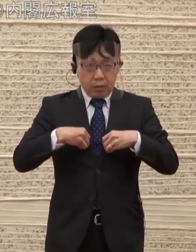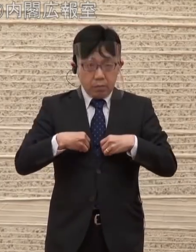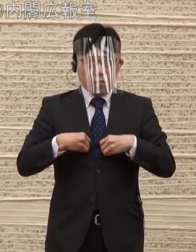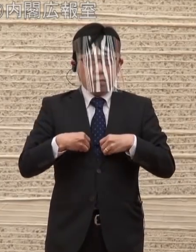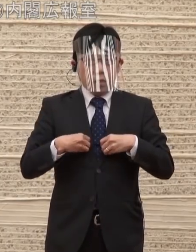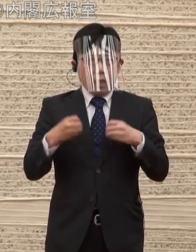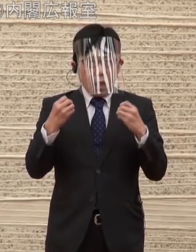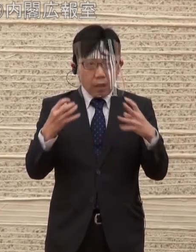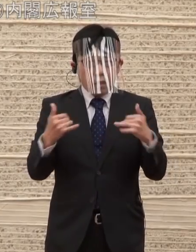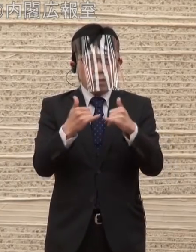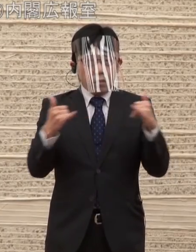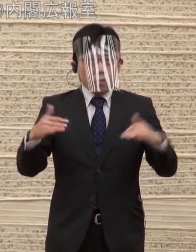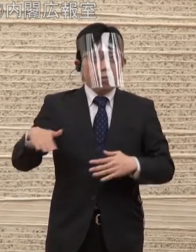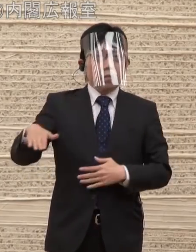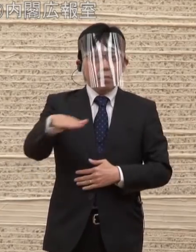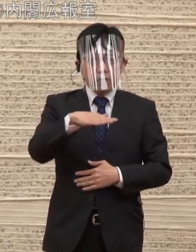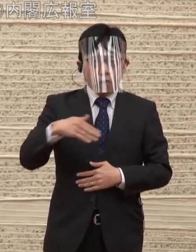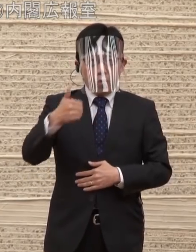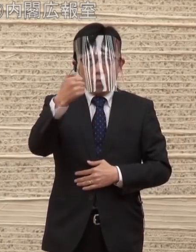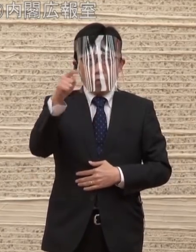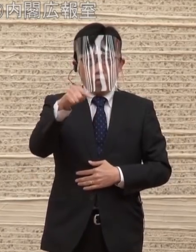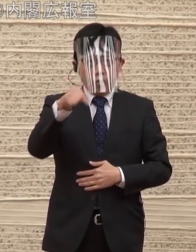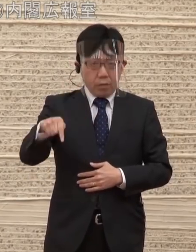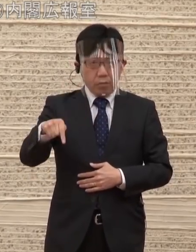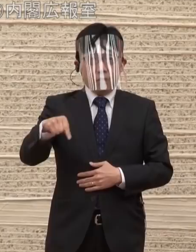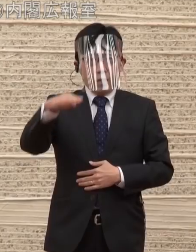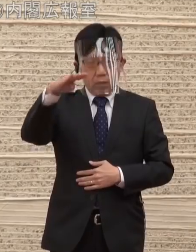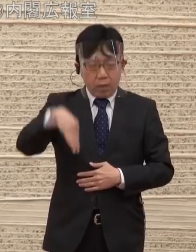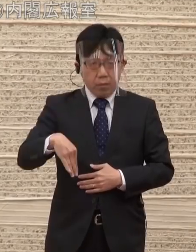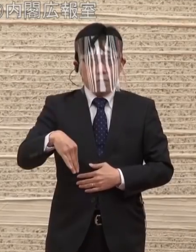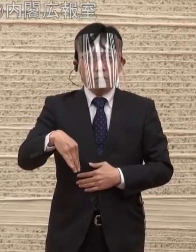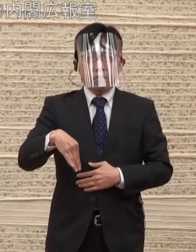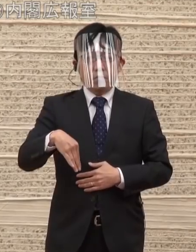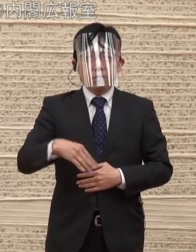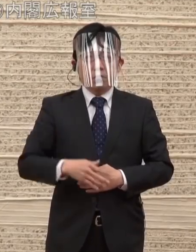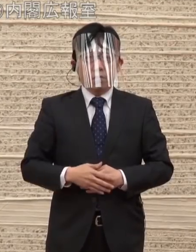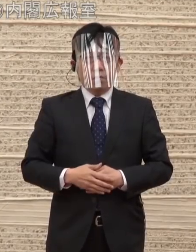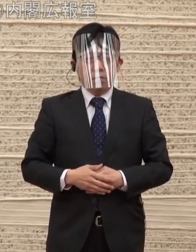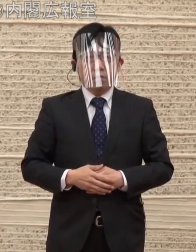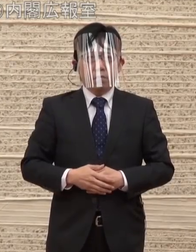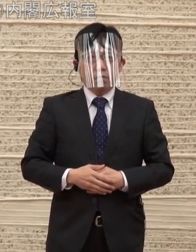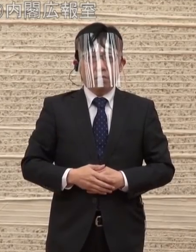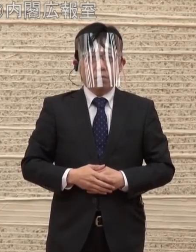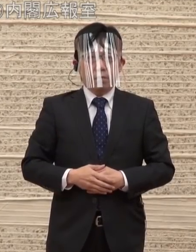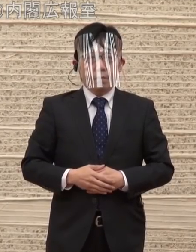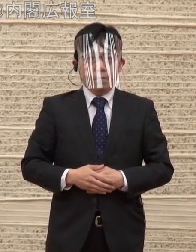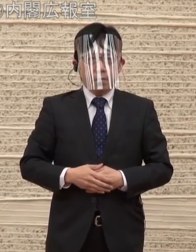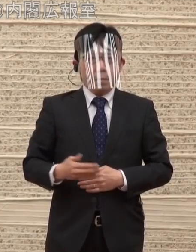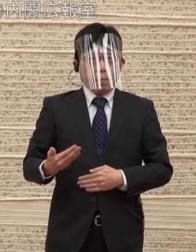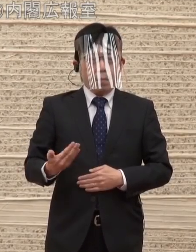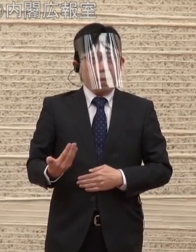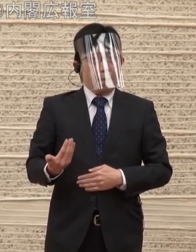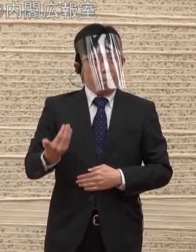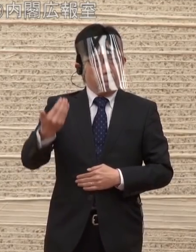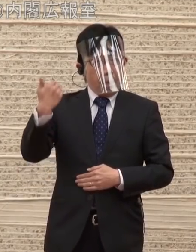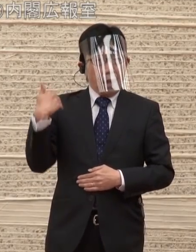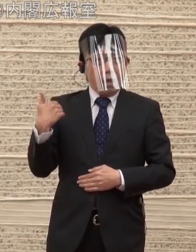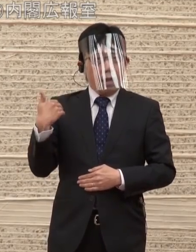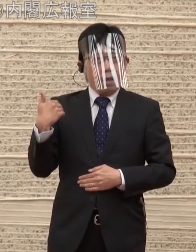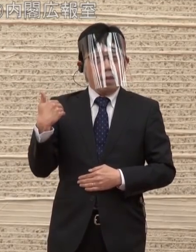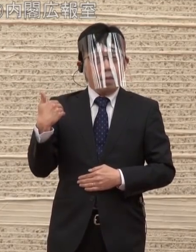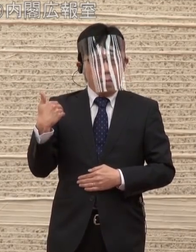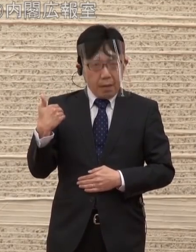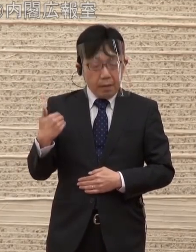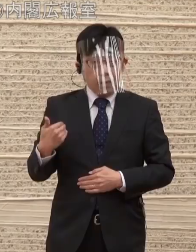50 new を下回り一時は1万人近くをられ